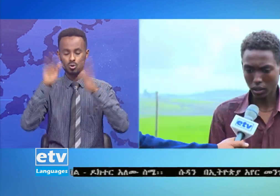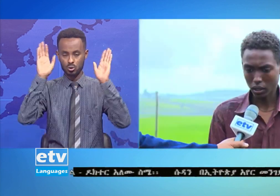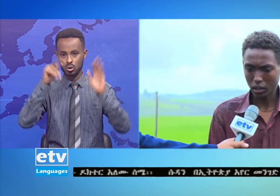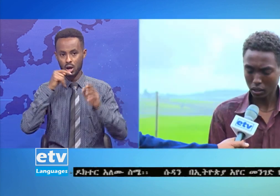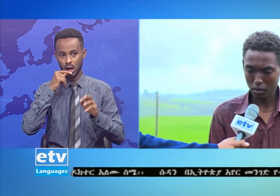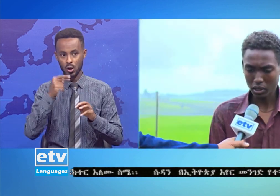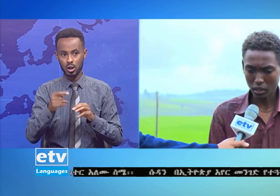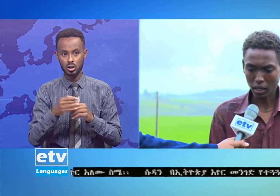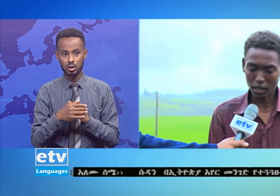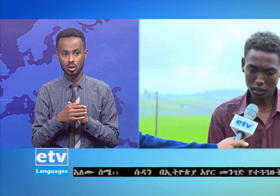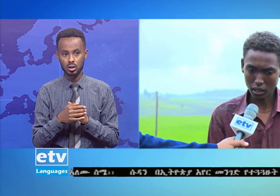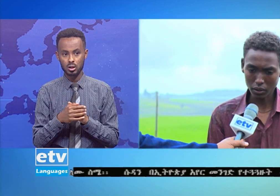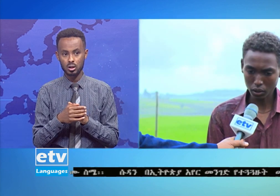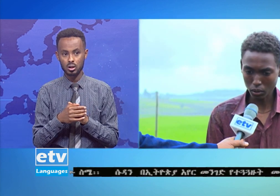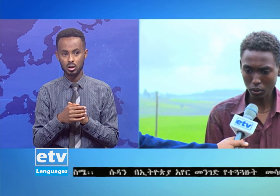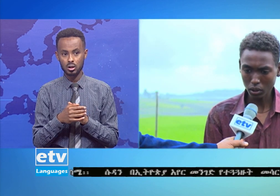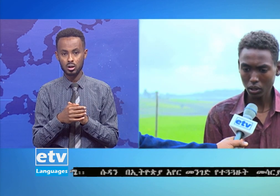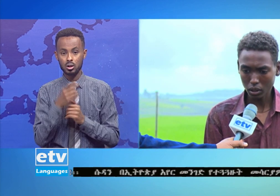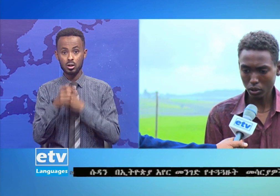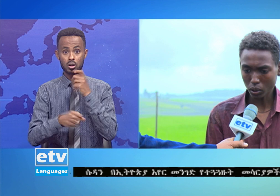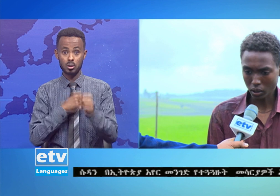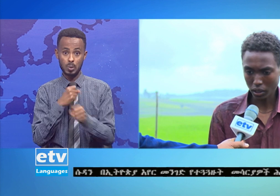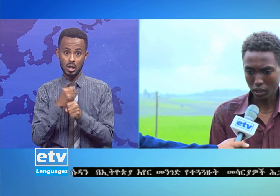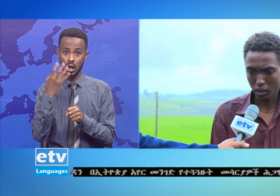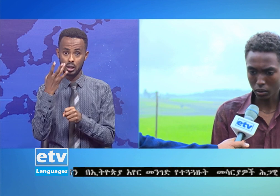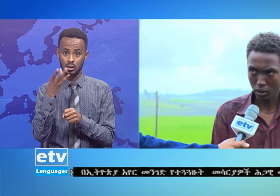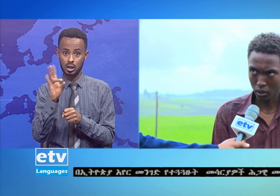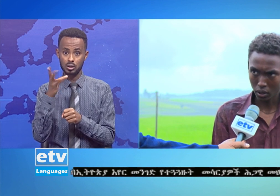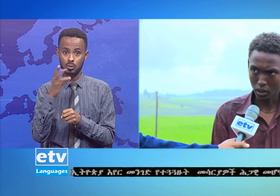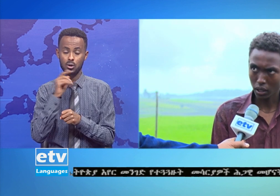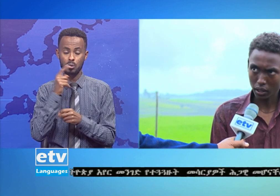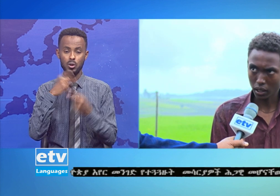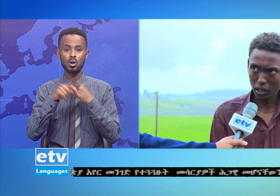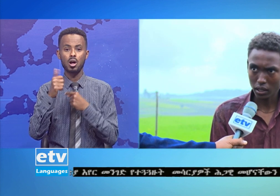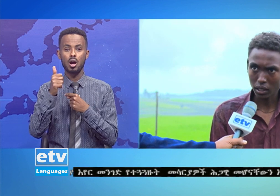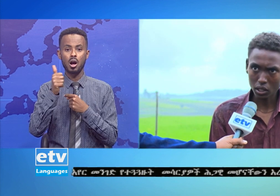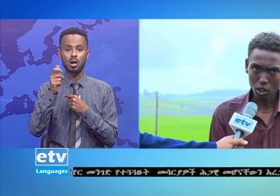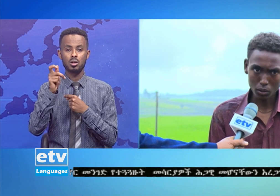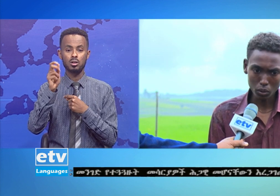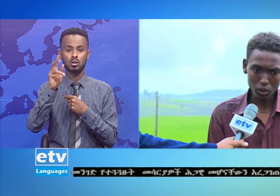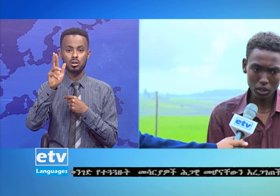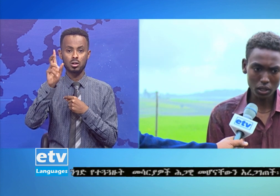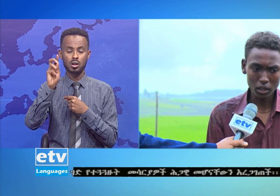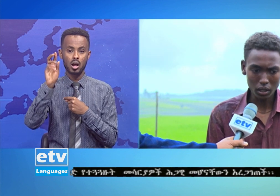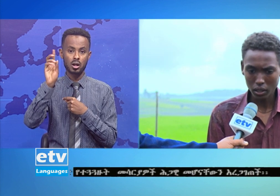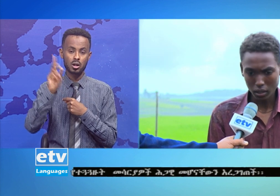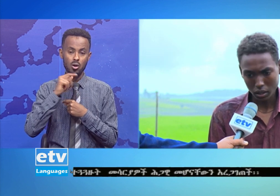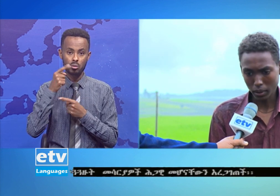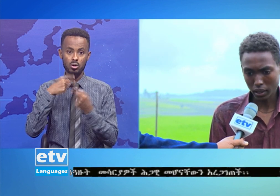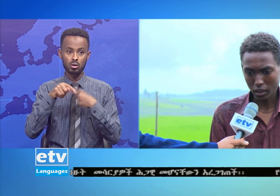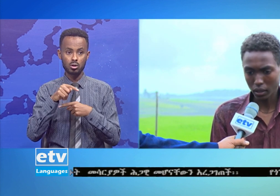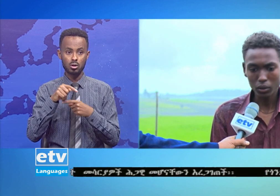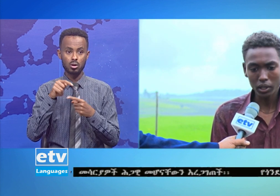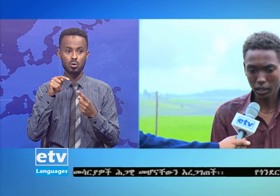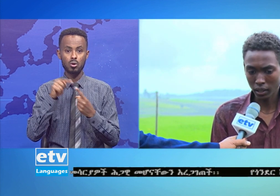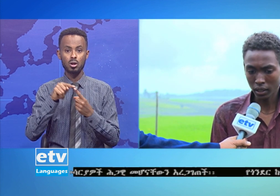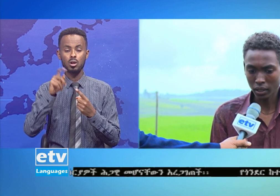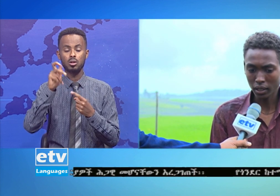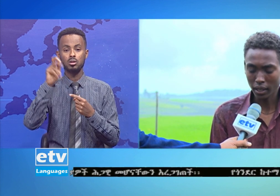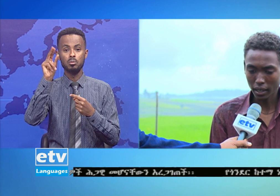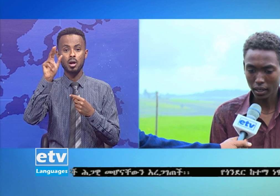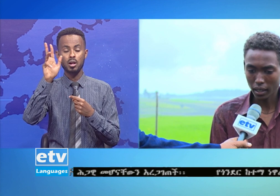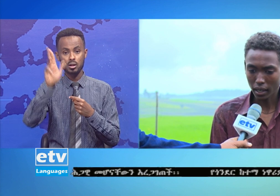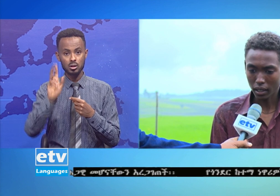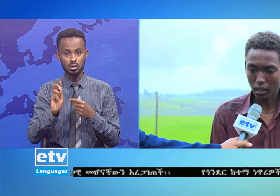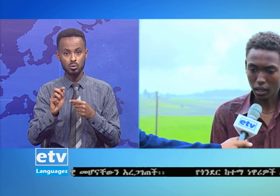ተናግረዋል። ከእድሜ 17 ነው የመጣሁት። ከድርቄ ነው ደርቀ ያስቀላ ሽክሞ ወደ ደባርቅ ወደ